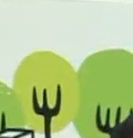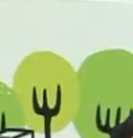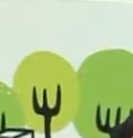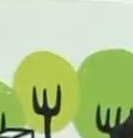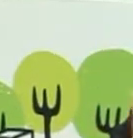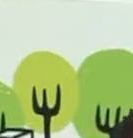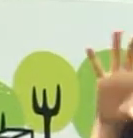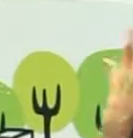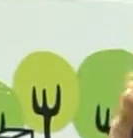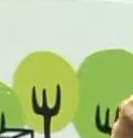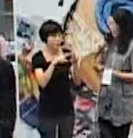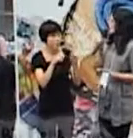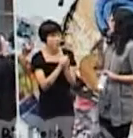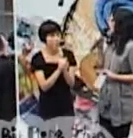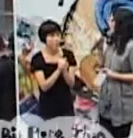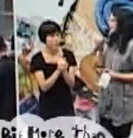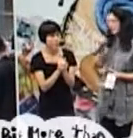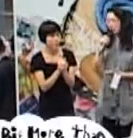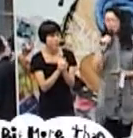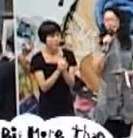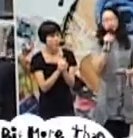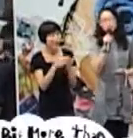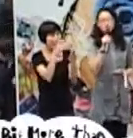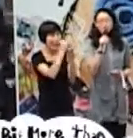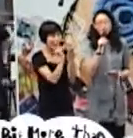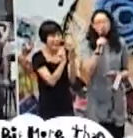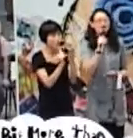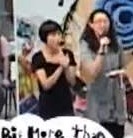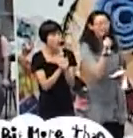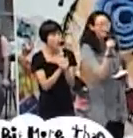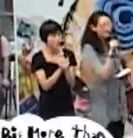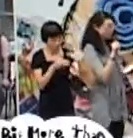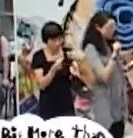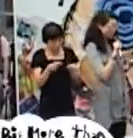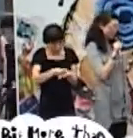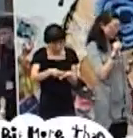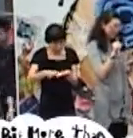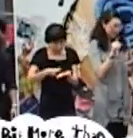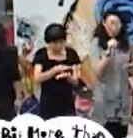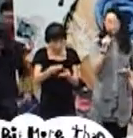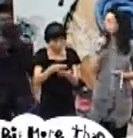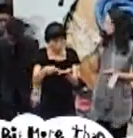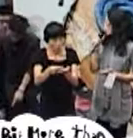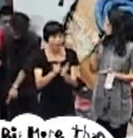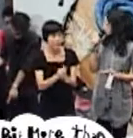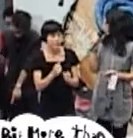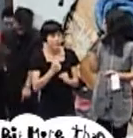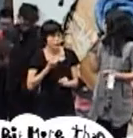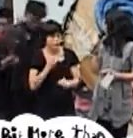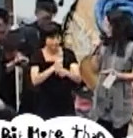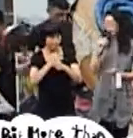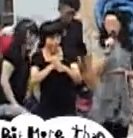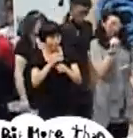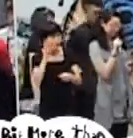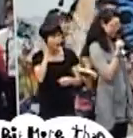佢哋包括有剛才喺藝廊已經完成咗精彩嘅沙畫演出嘅代表，有我哋嘅導師